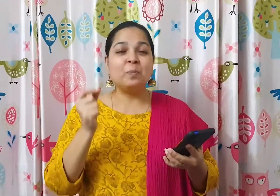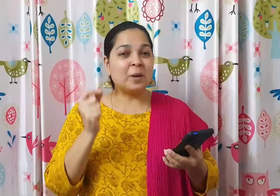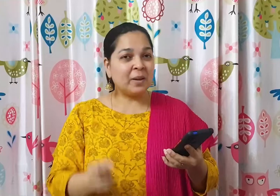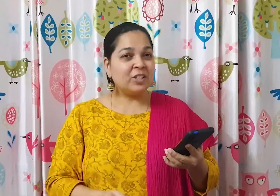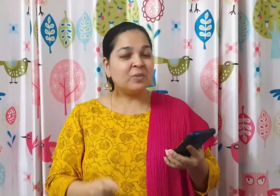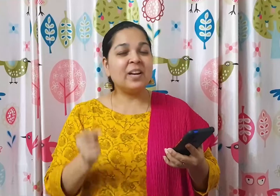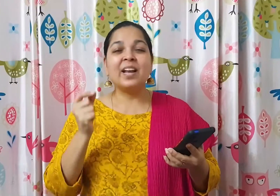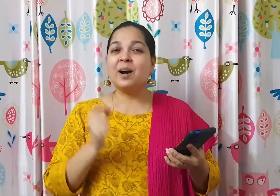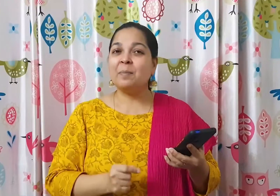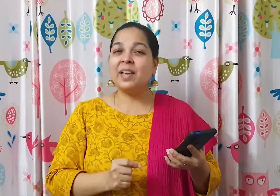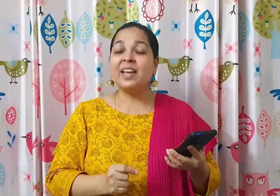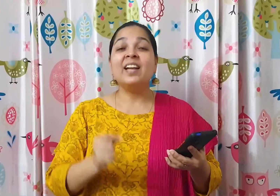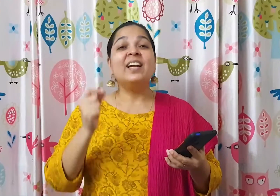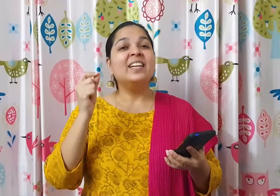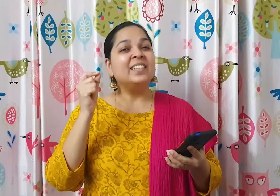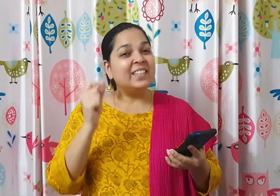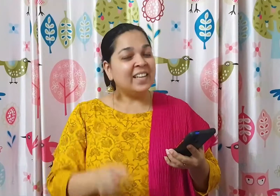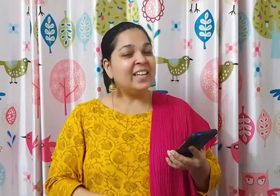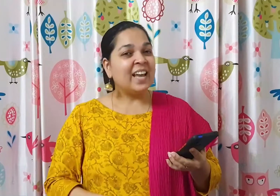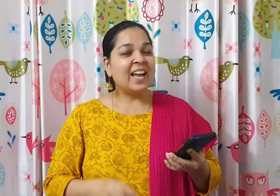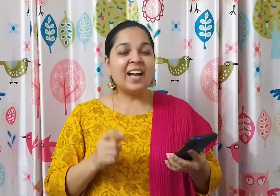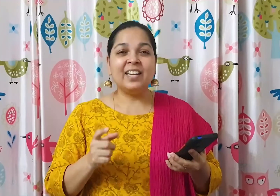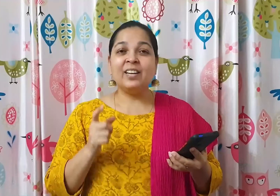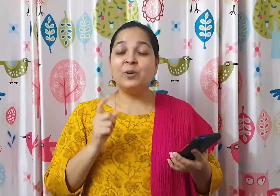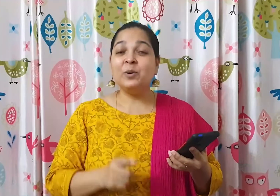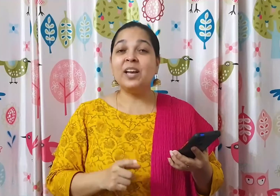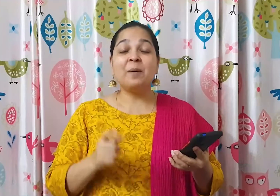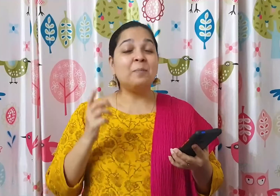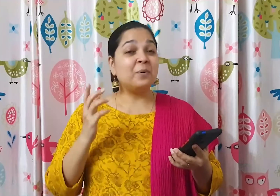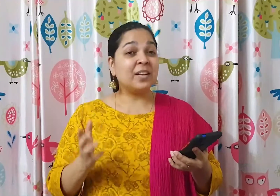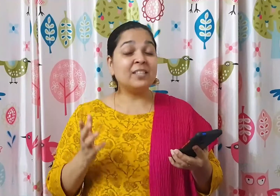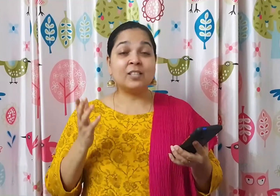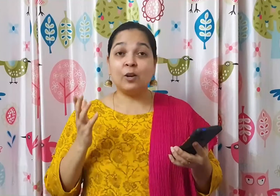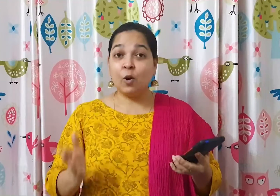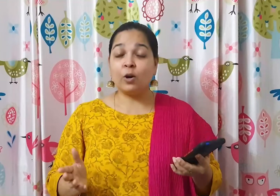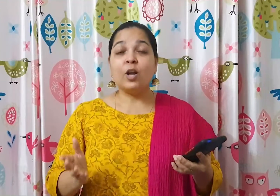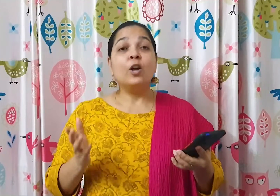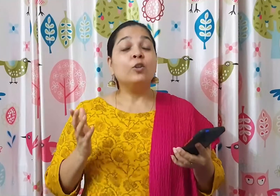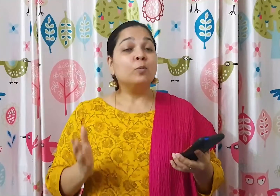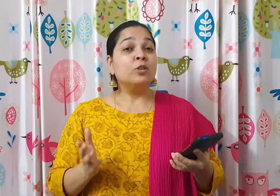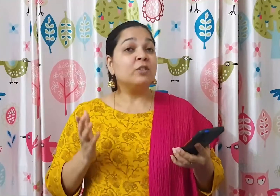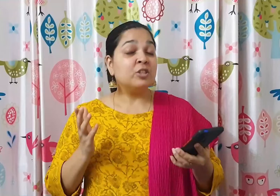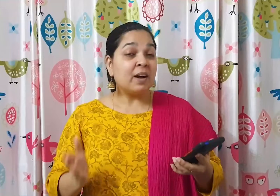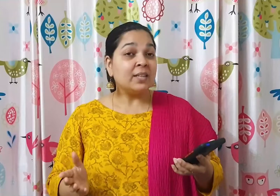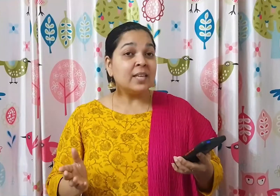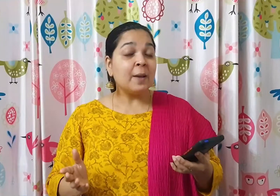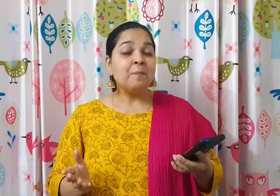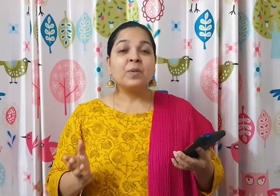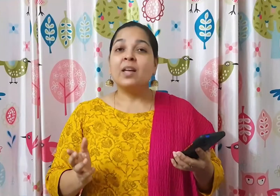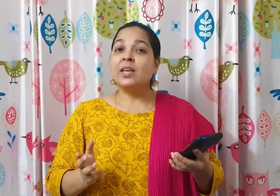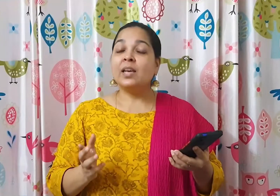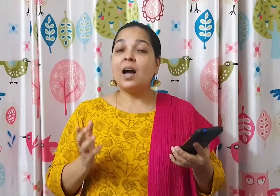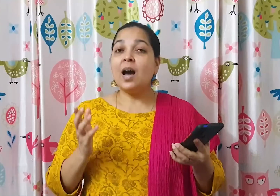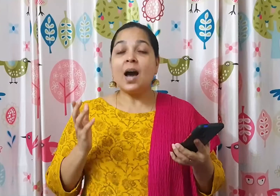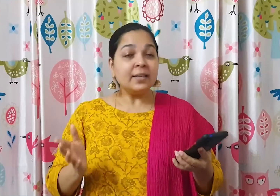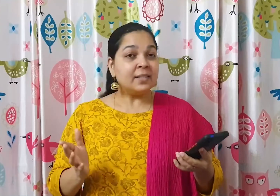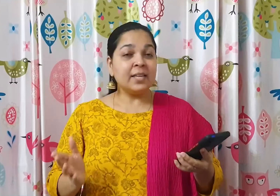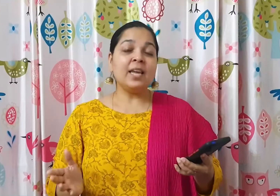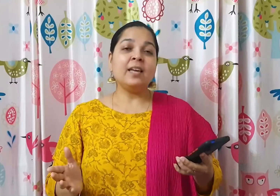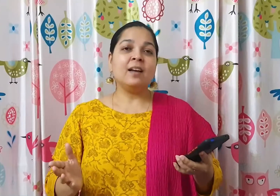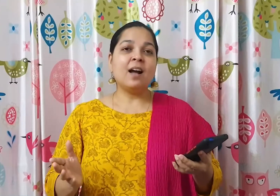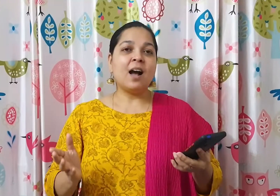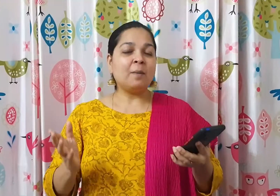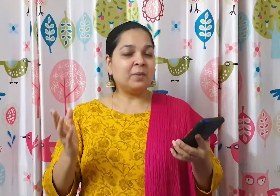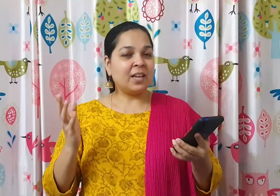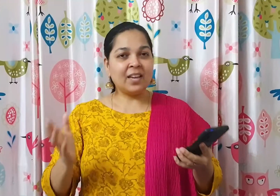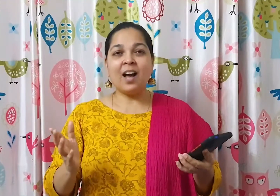লাগিব। হালেলুয়া প্ৰেইজ দ্য লৰ্ড। মনত থ'ব আপোনাৰ কল্পনা শক্তিয়ে কি হয়, আপোনাৰ কল্পনা শক্তিয়েই আপোনাৰ